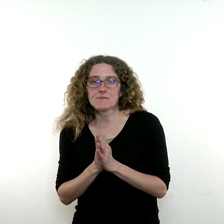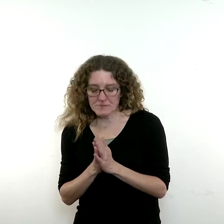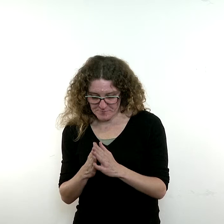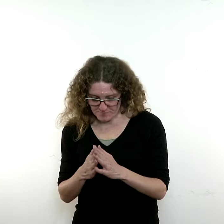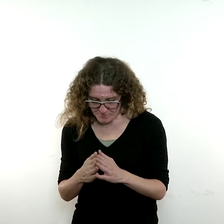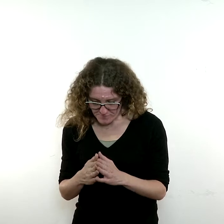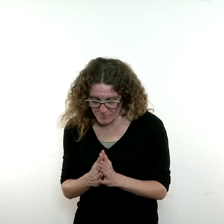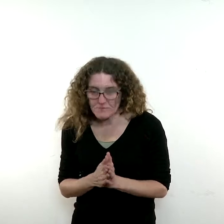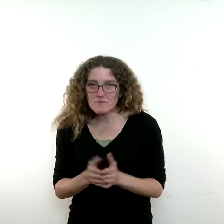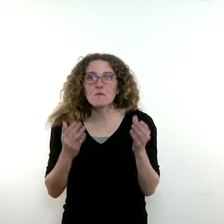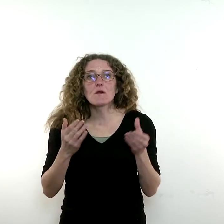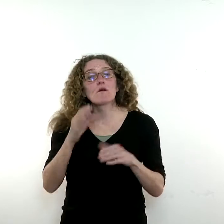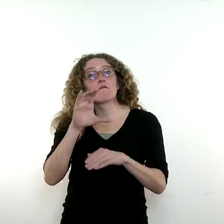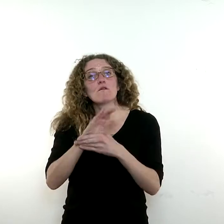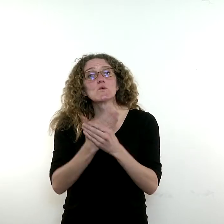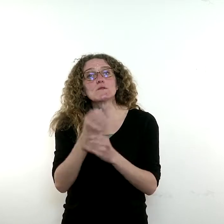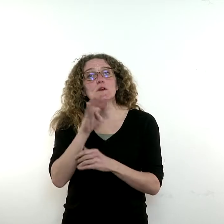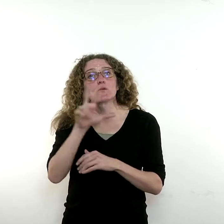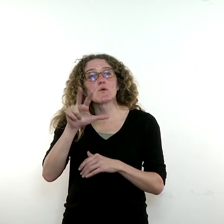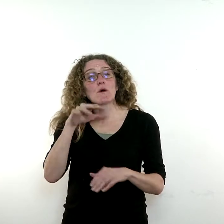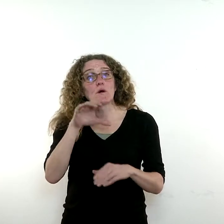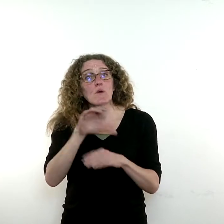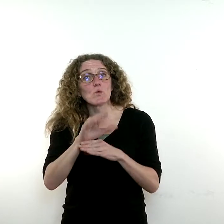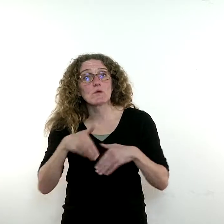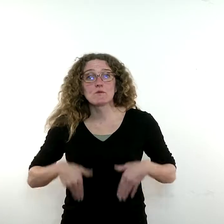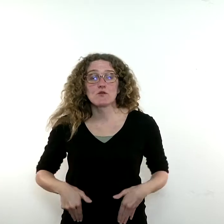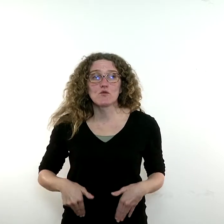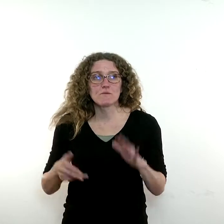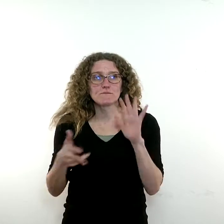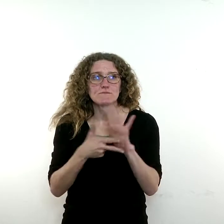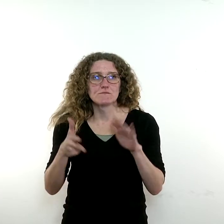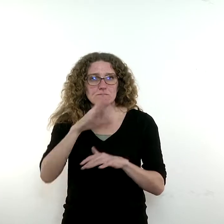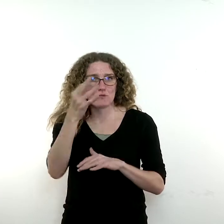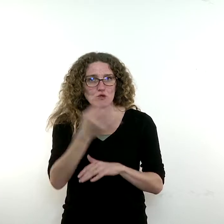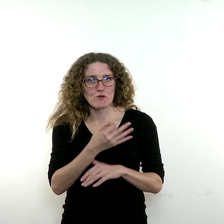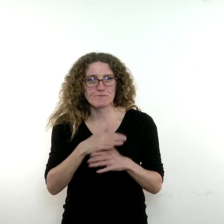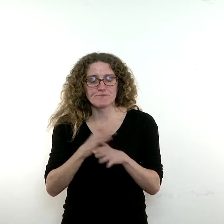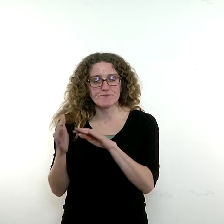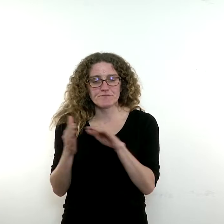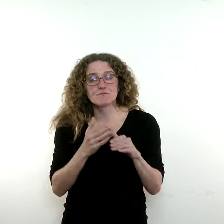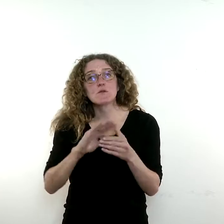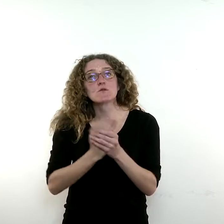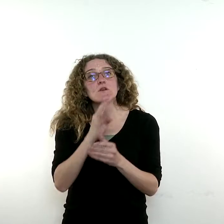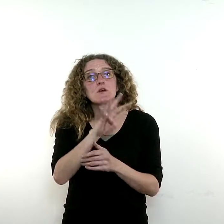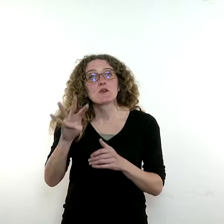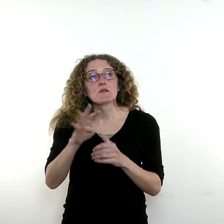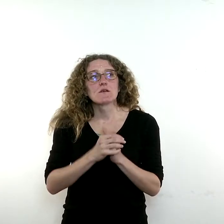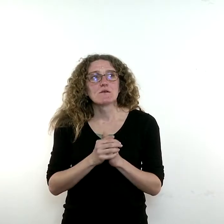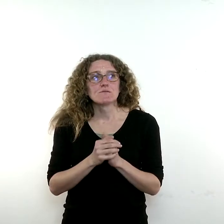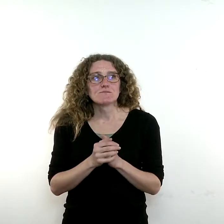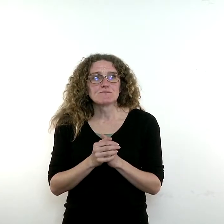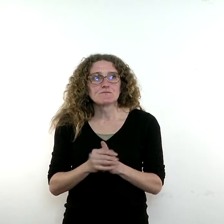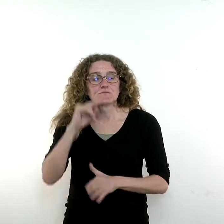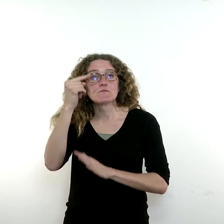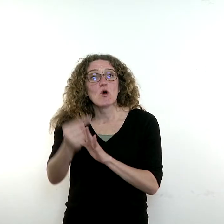Je mets au voie l'affaire 43, qui est contre, qui s'abstient, adopté à l'unanimité. 44. Renouvellement